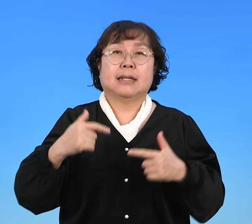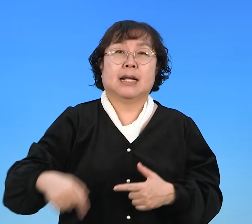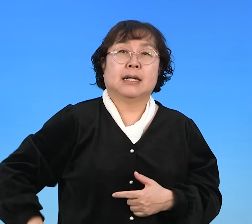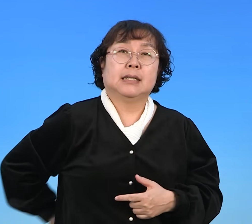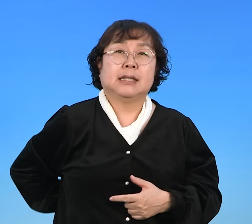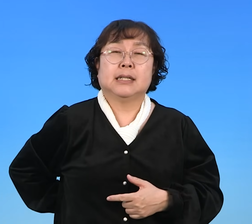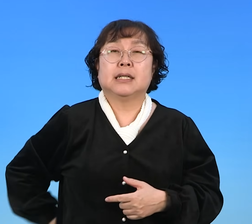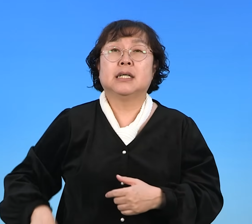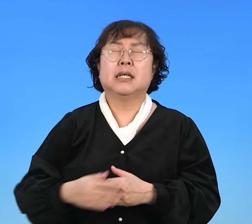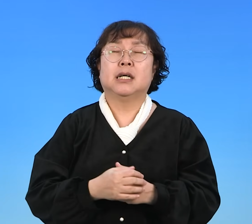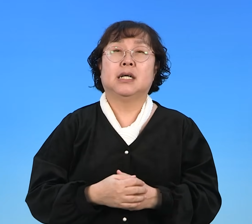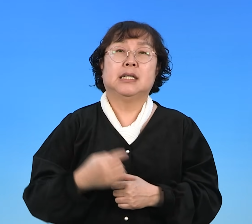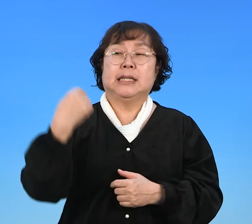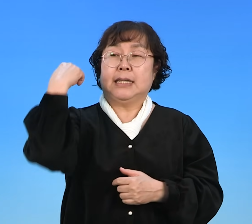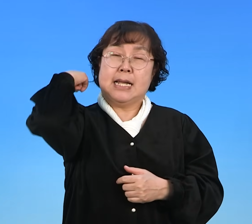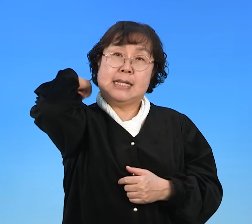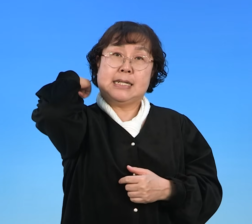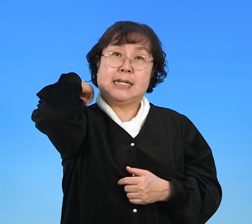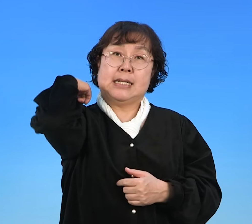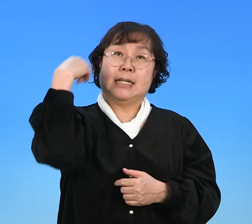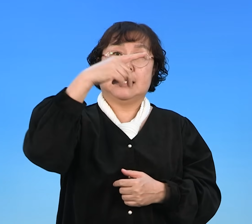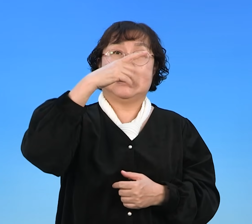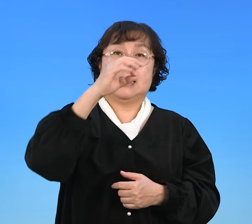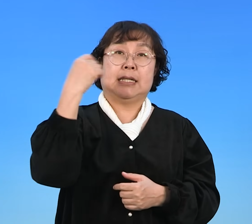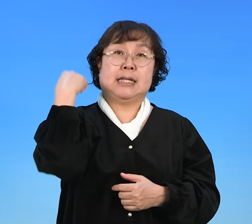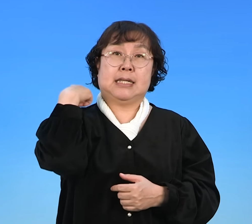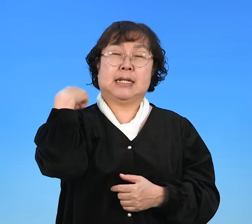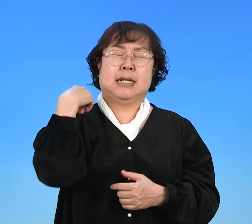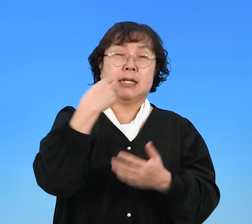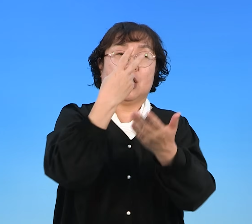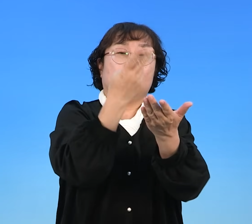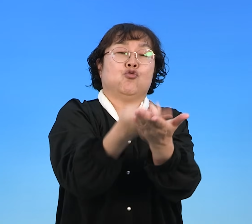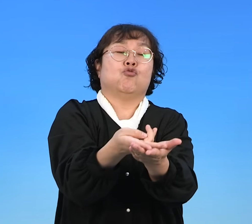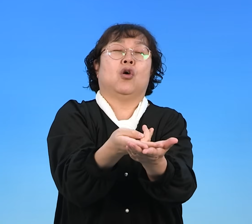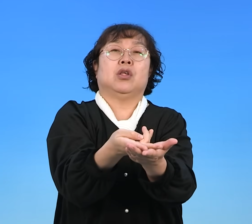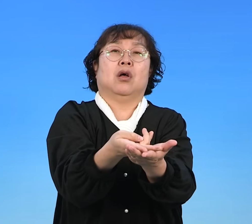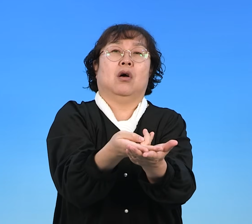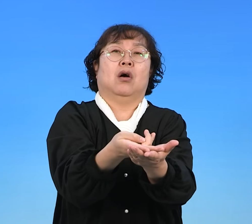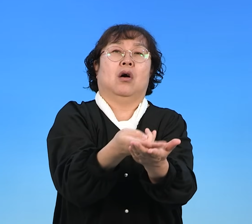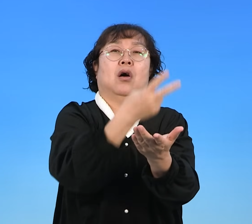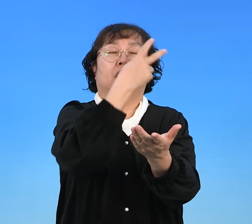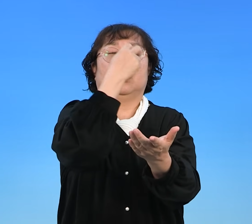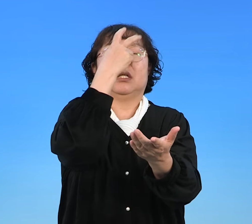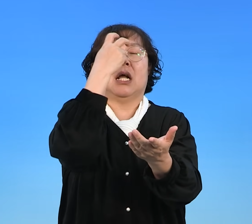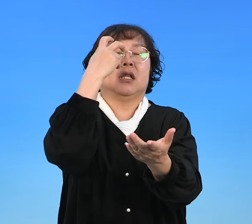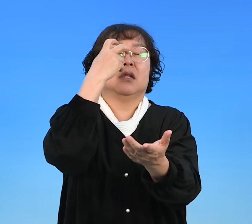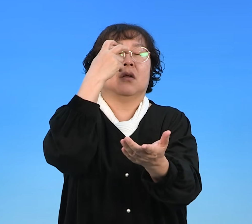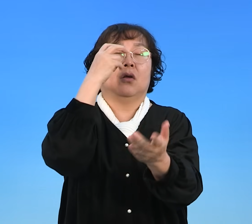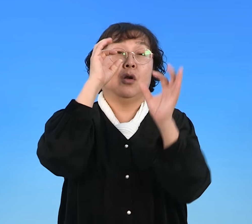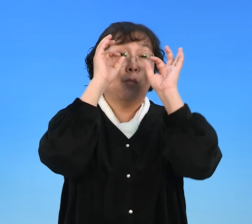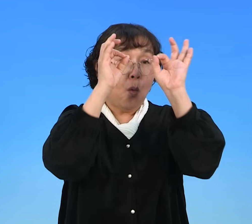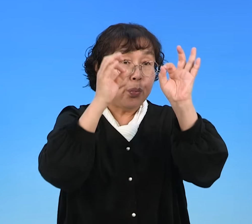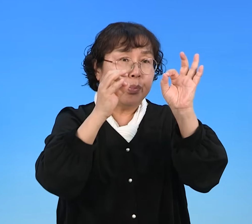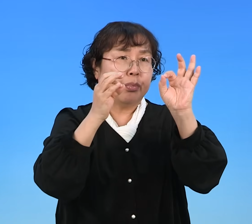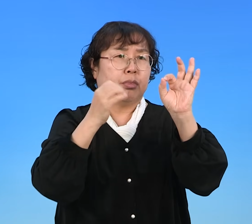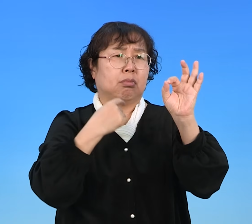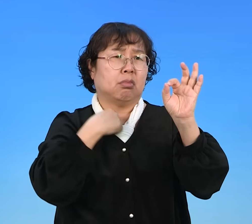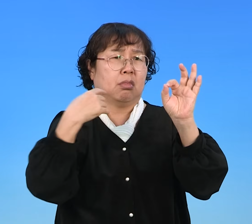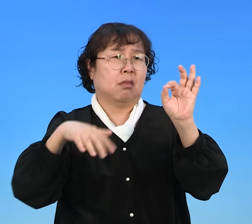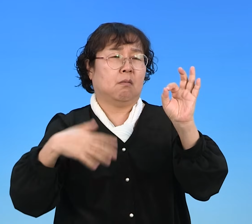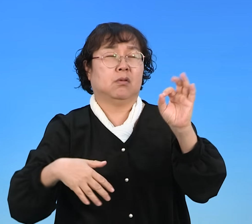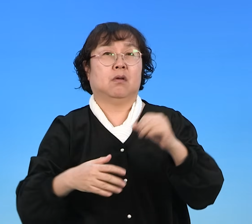등을 바닥에 누이고 주무실 때가 많지 않다는 거예요. 뭐 본 적이 없다는 사람도 있어요. 기도하시면서